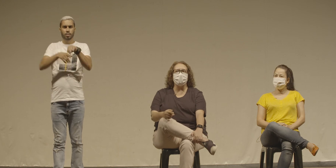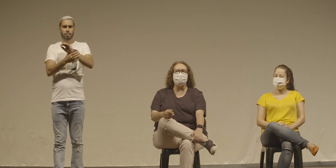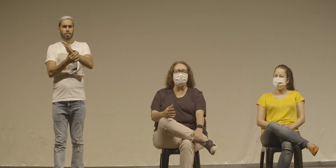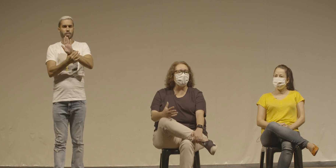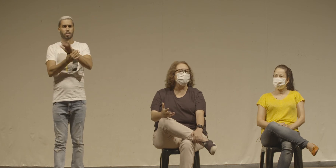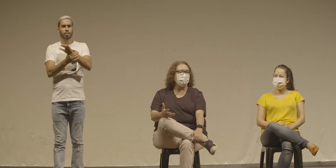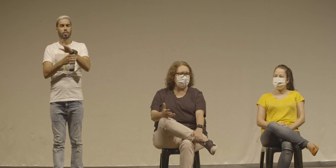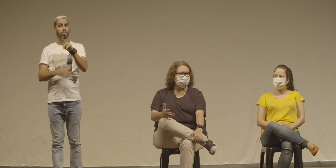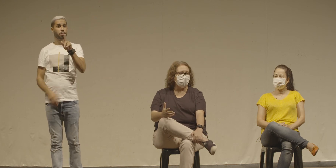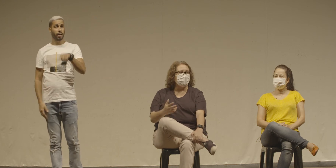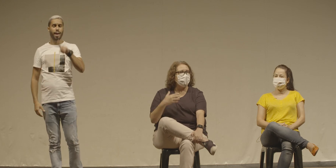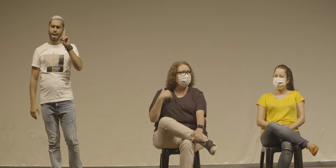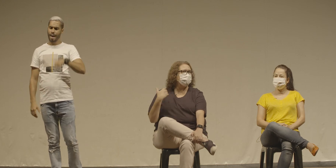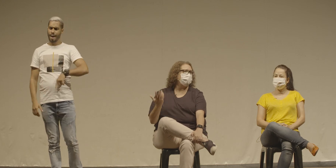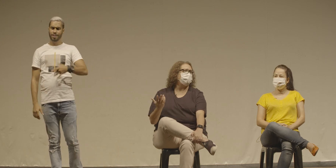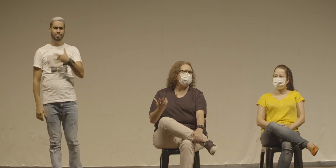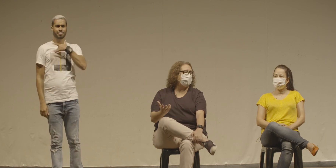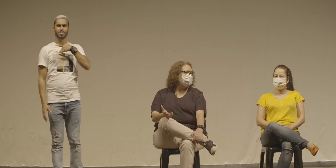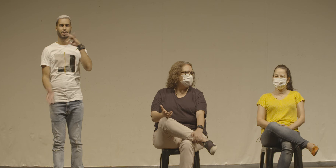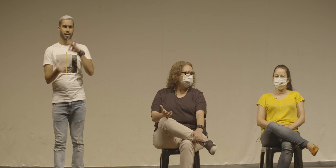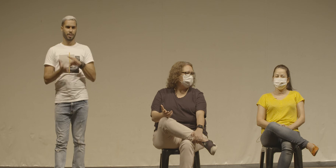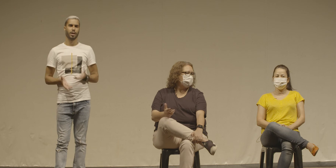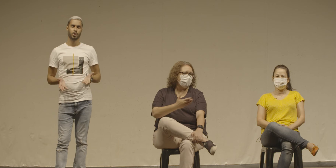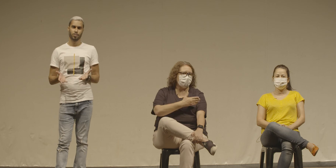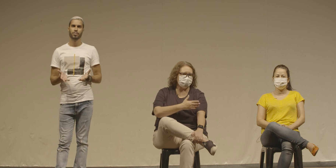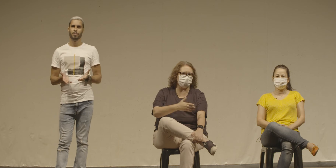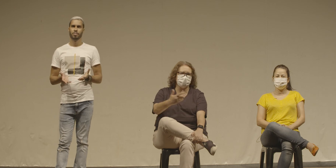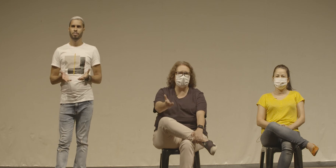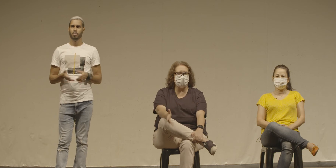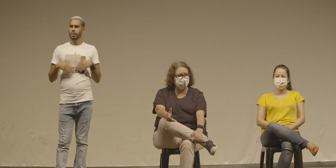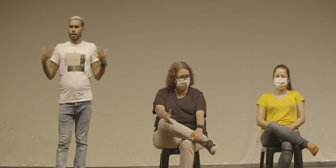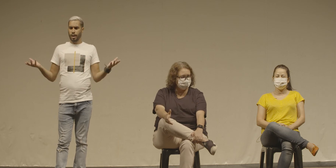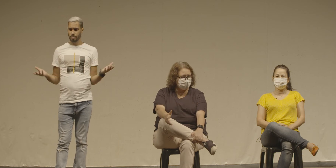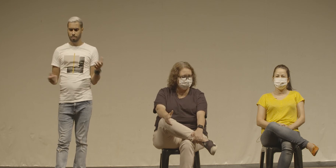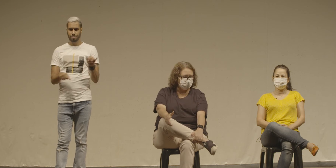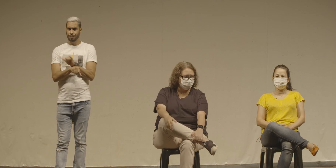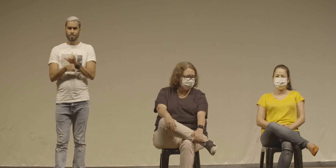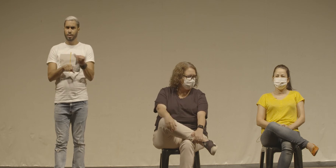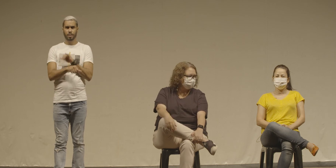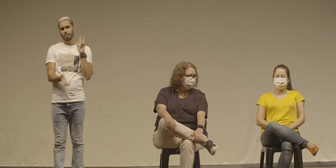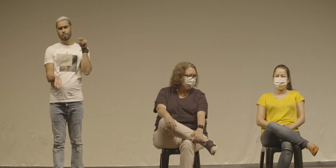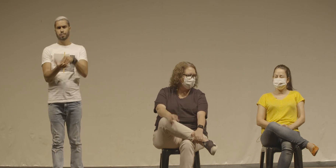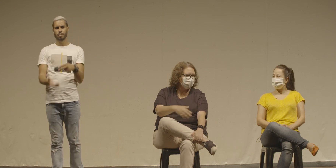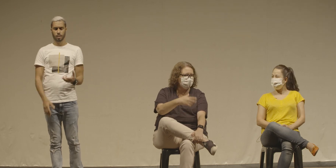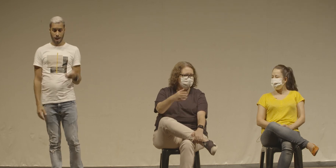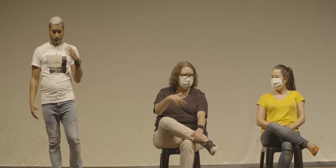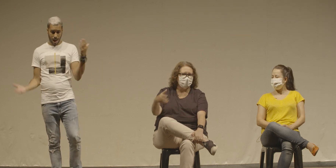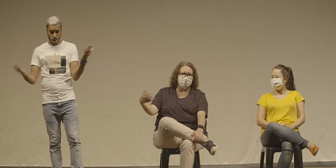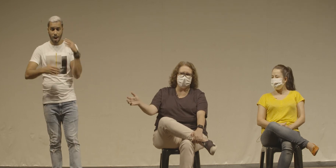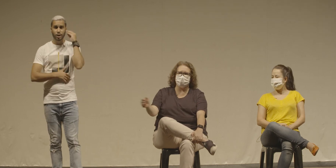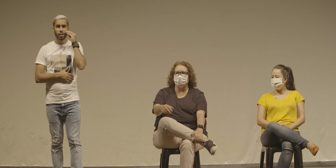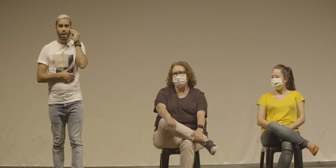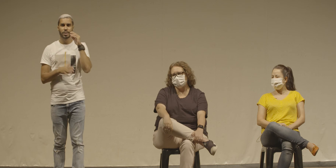assim, era paixão mesmo. E eu acho que o que foi muito legal, a gente na experiência agora de direção, já falando aqui um pouco